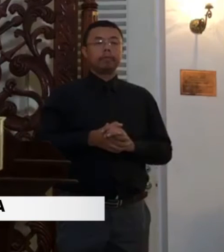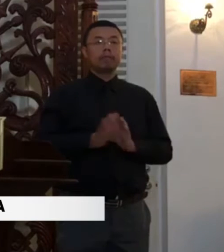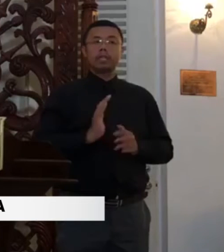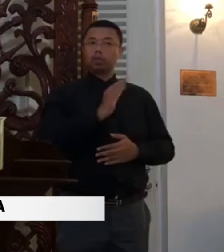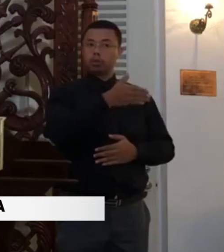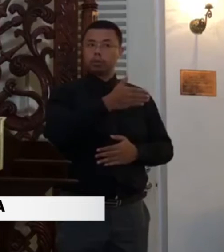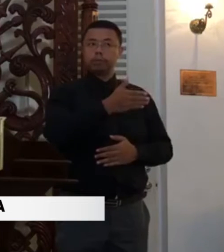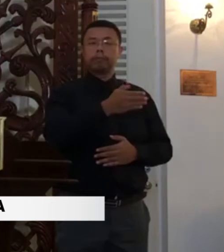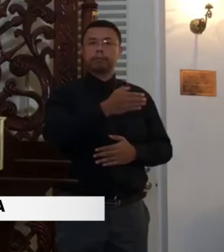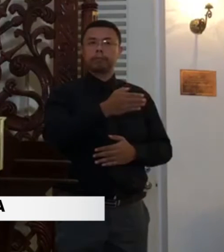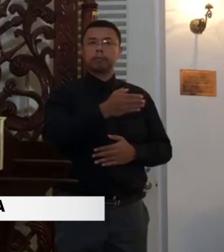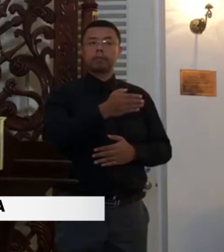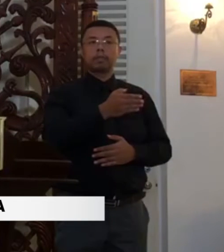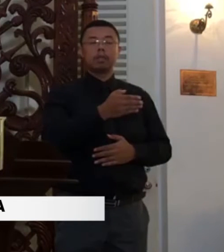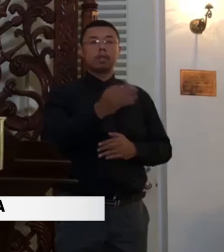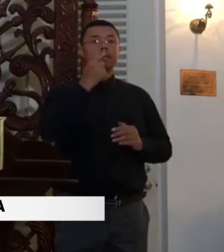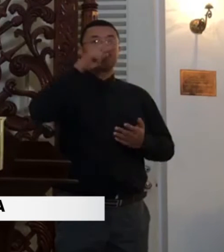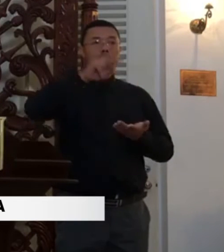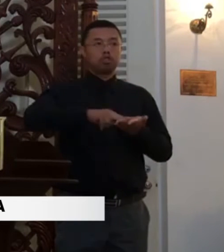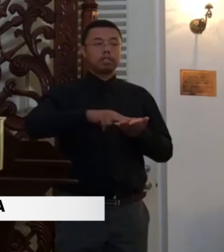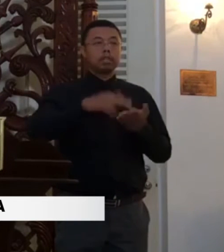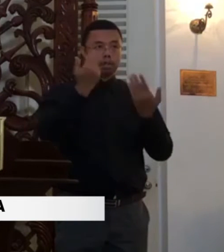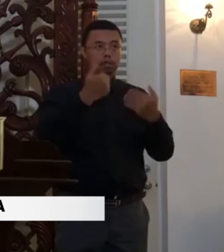sesuai dengan ketentuan yang ada,